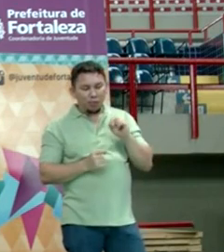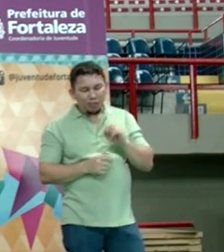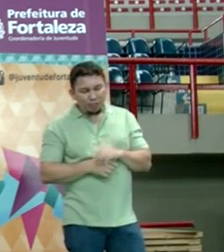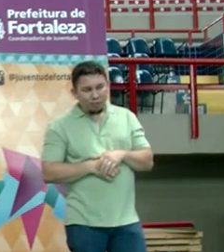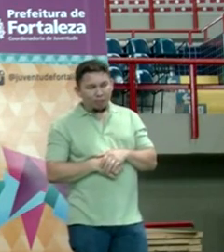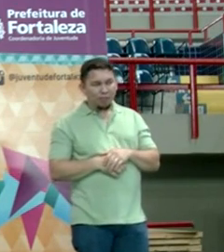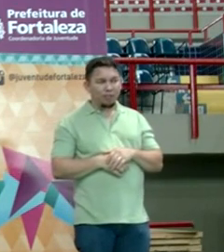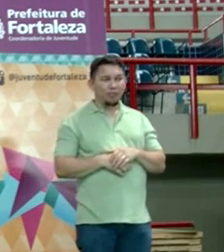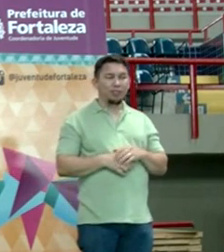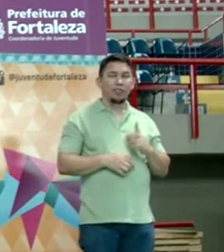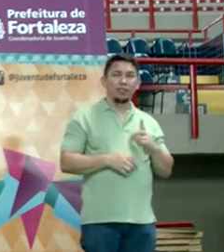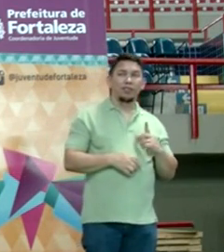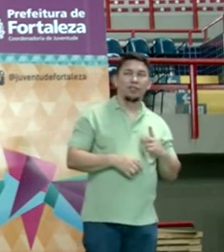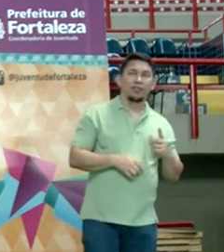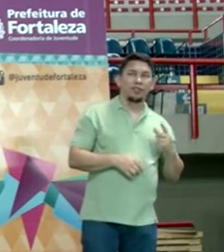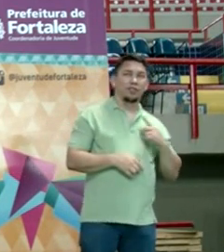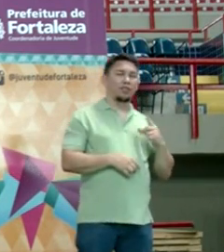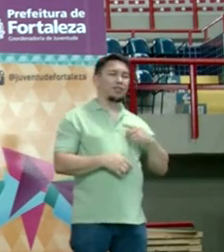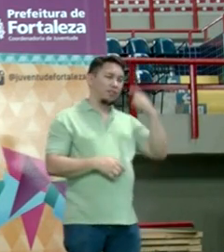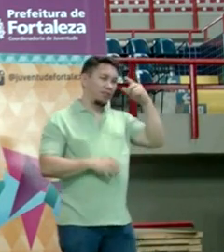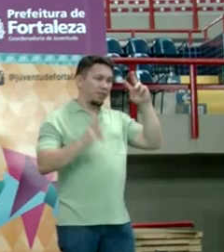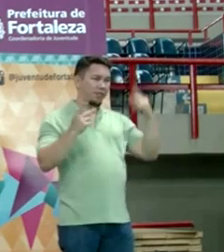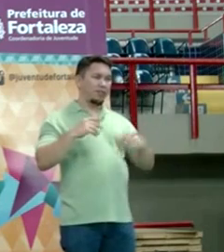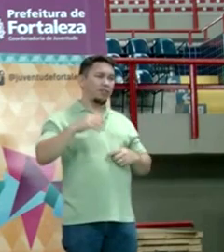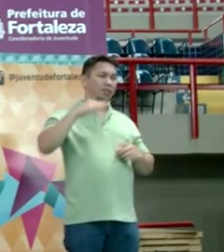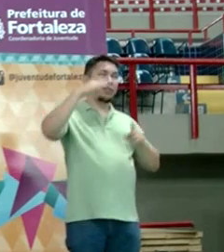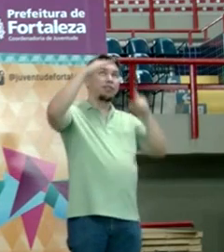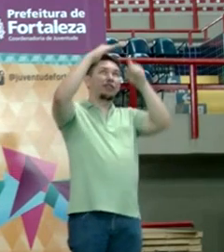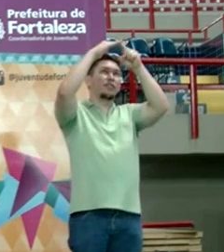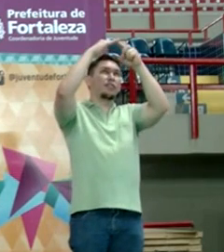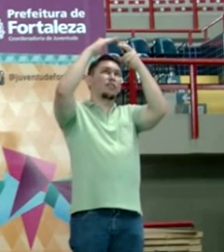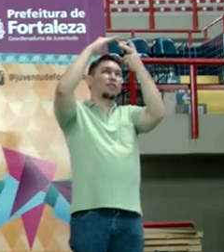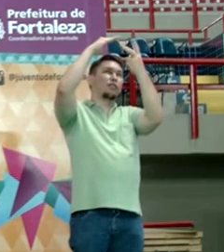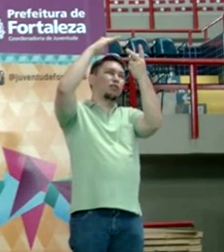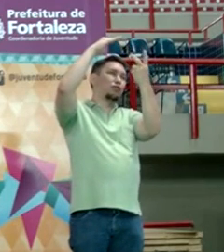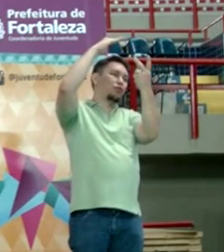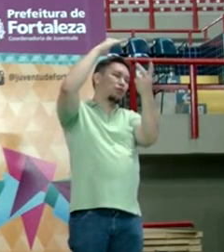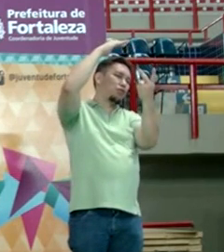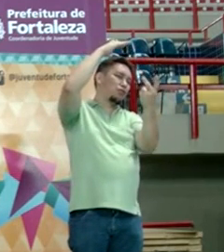criatura: bater o recorde do ser humano caindo do céu.